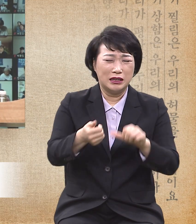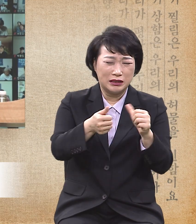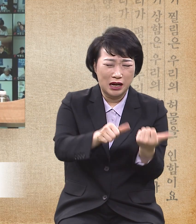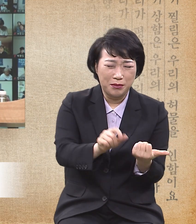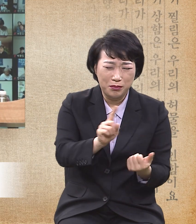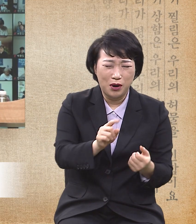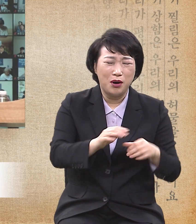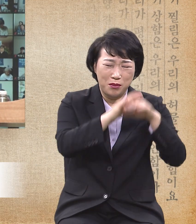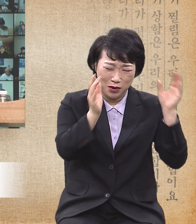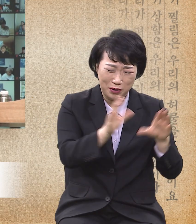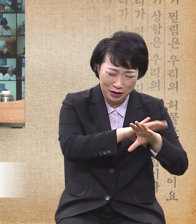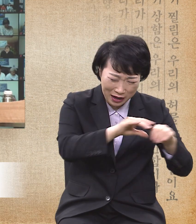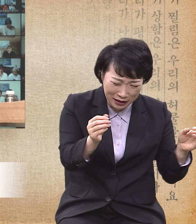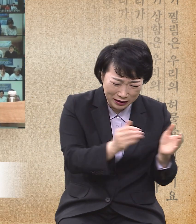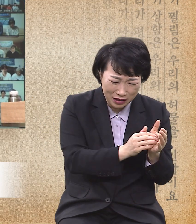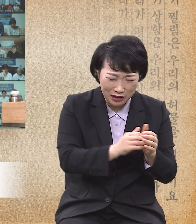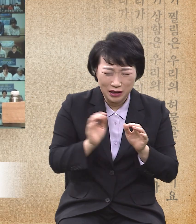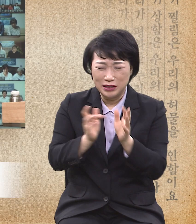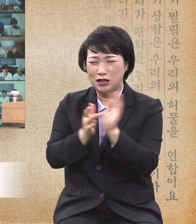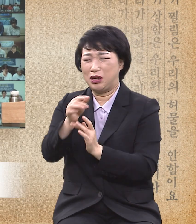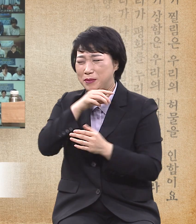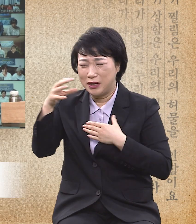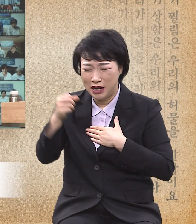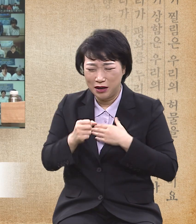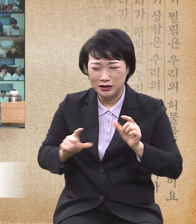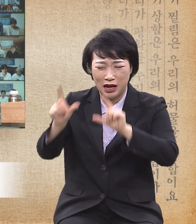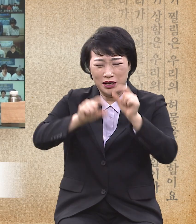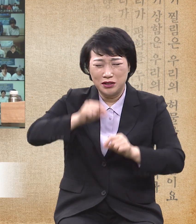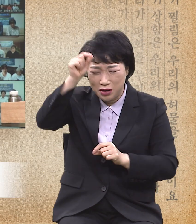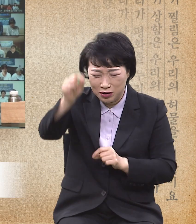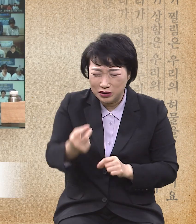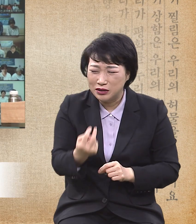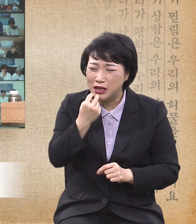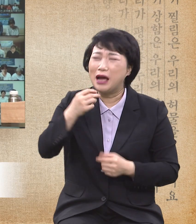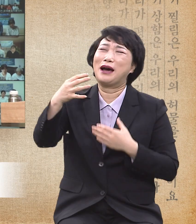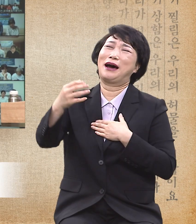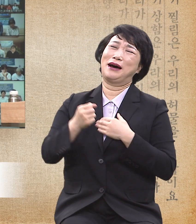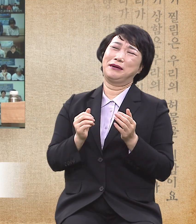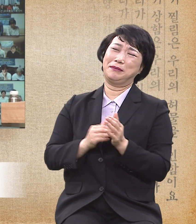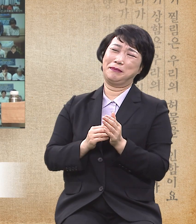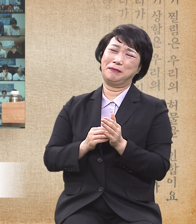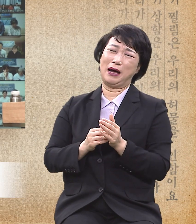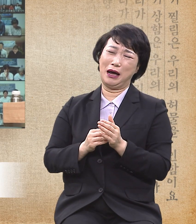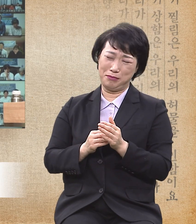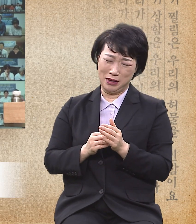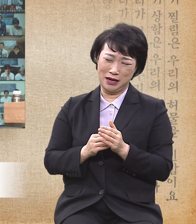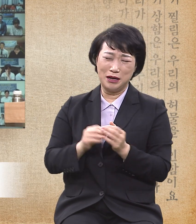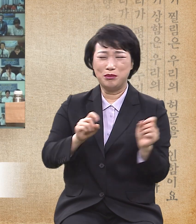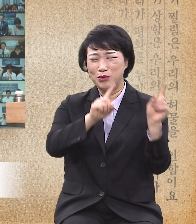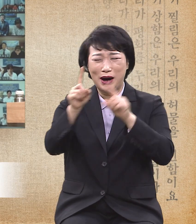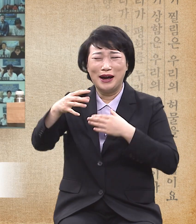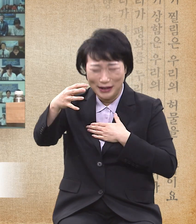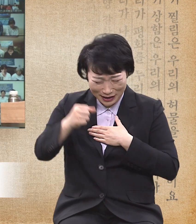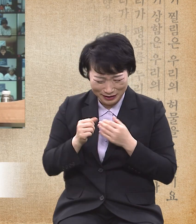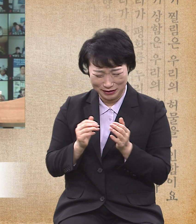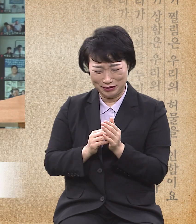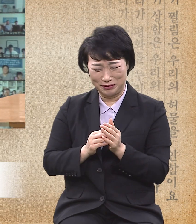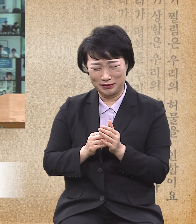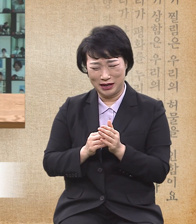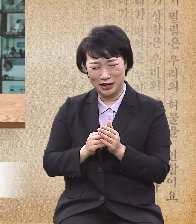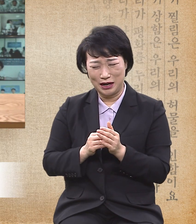사망은 무효되고 그 피로 영원히 사는 생명을 얻었으니, 부활을